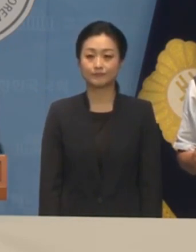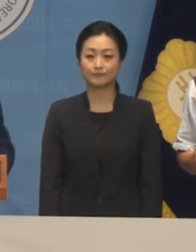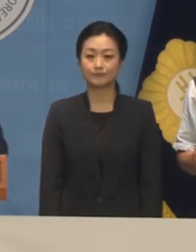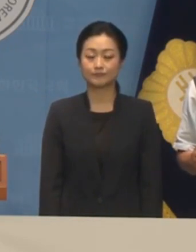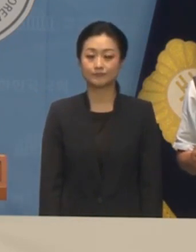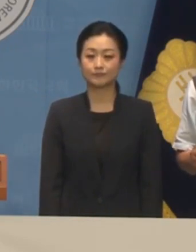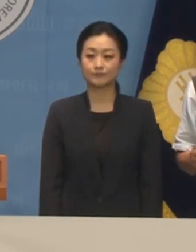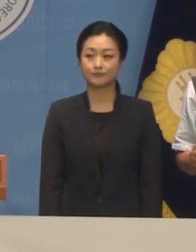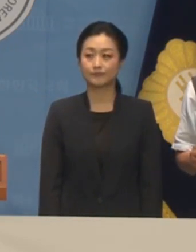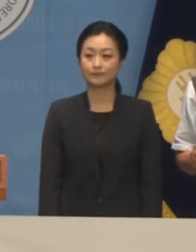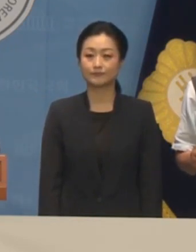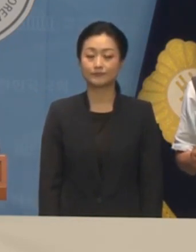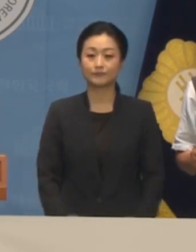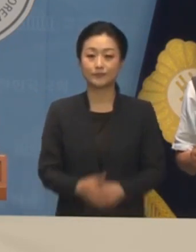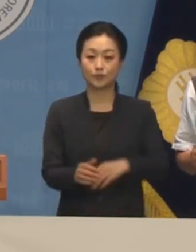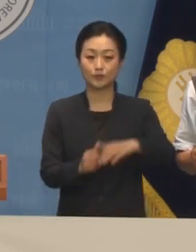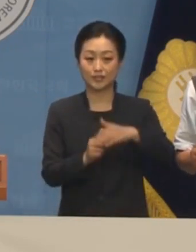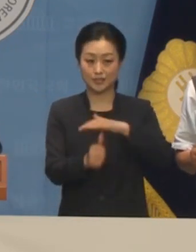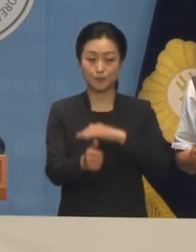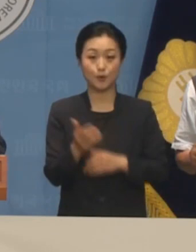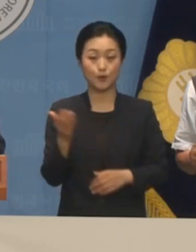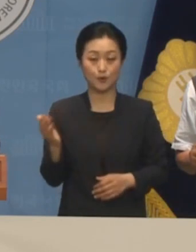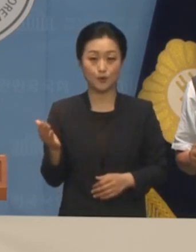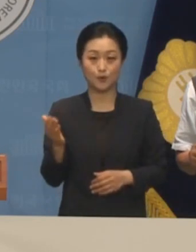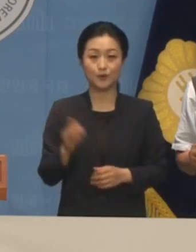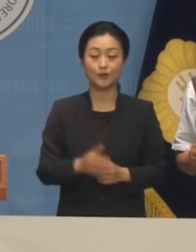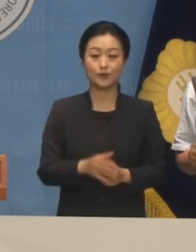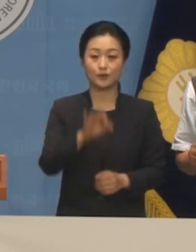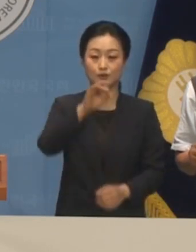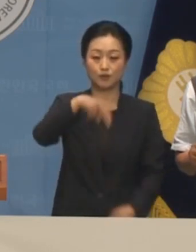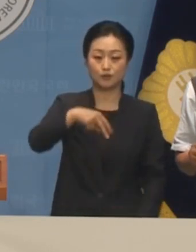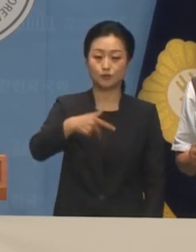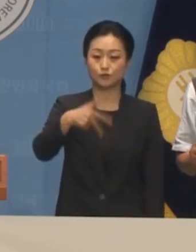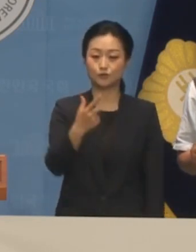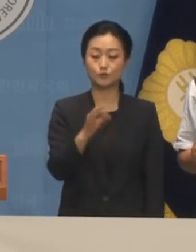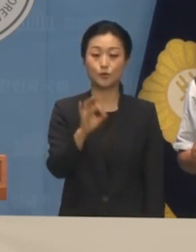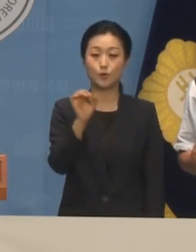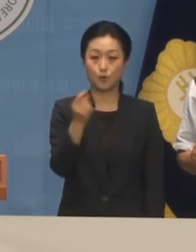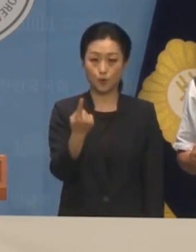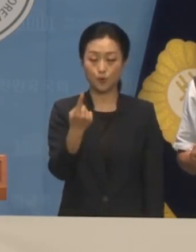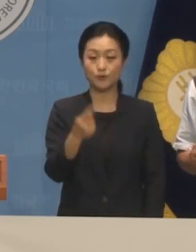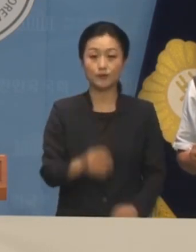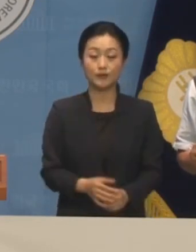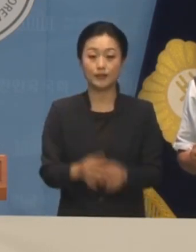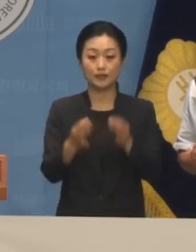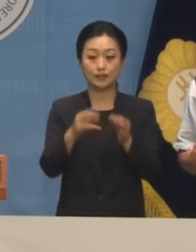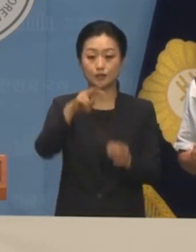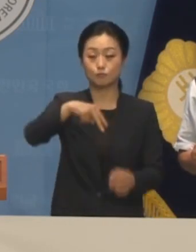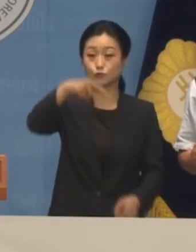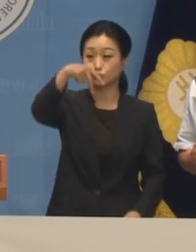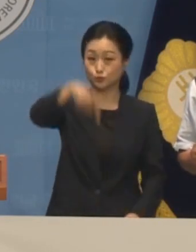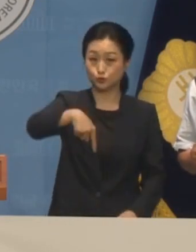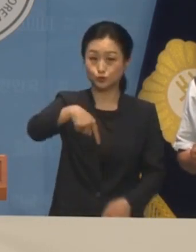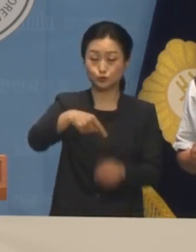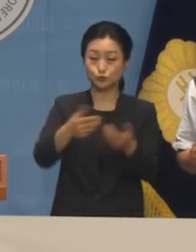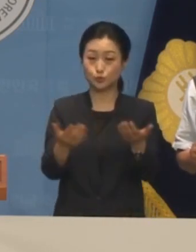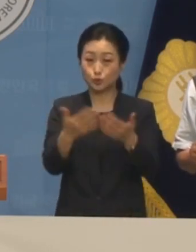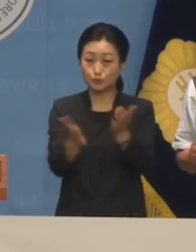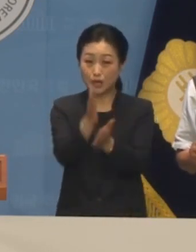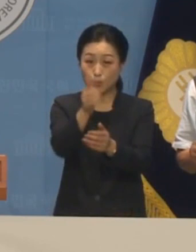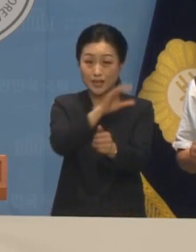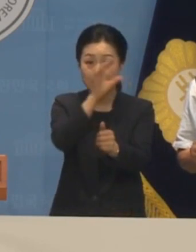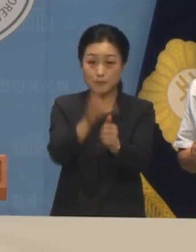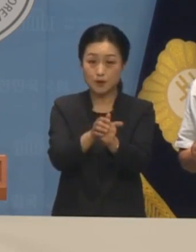고맙습니다 부당 원내 대표 맡고 있는 울산 북구의 윤종호 원입니다 김문수 노동부 장관 후보자